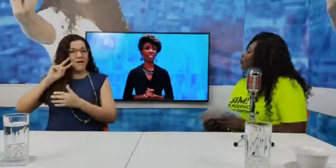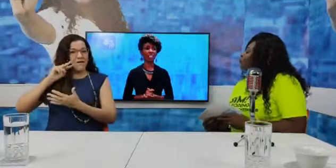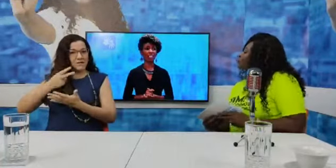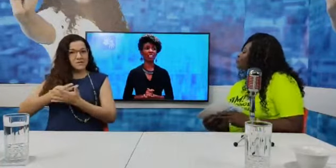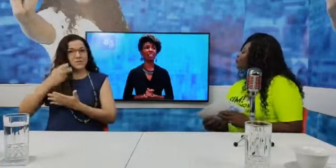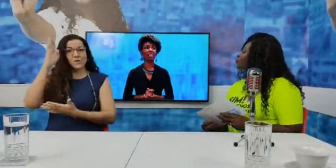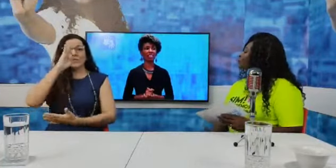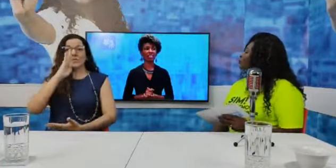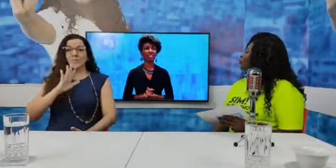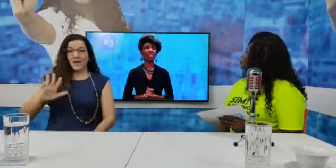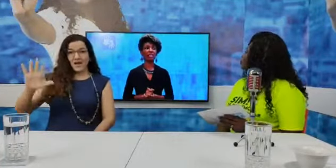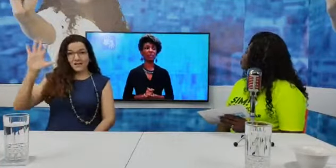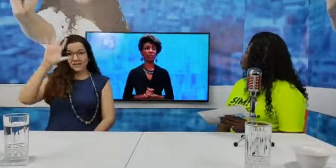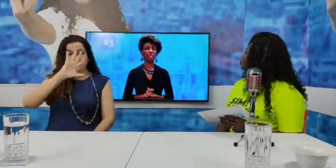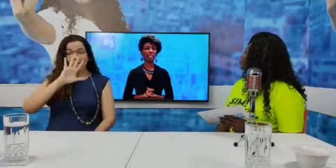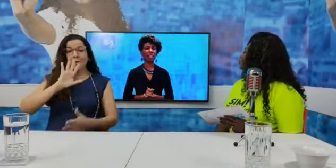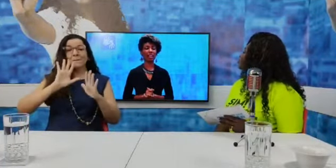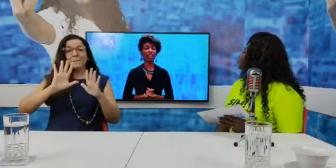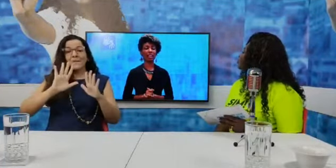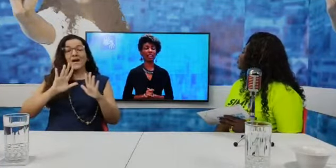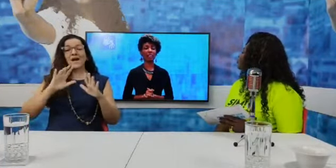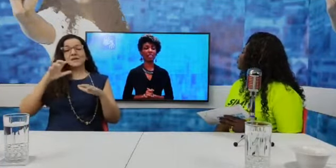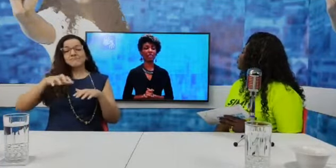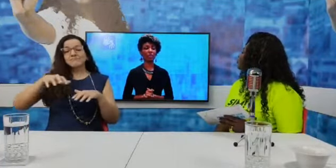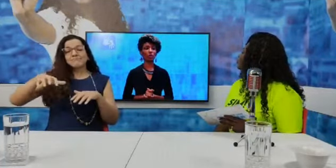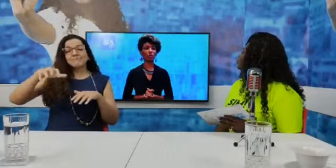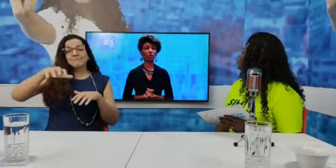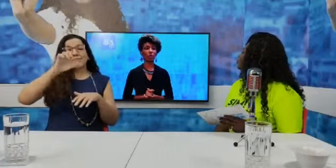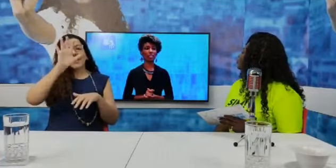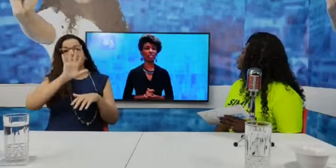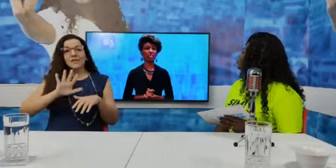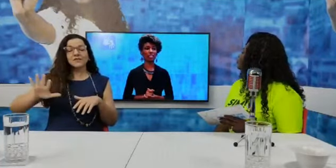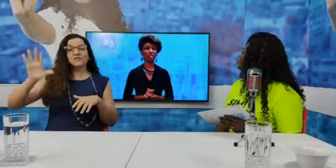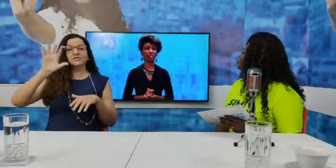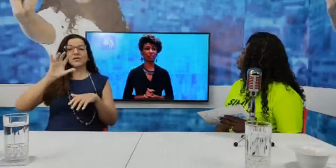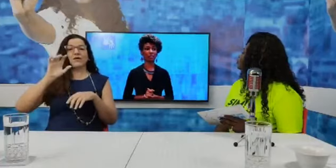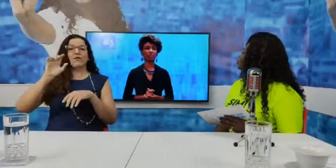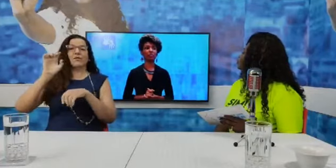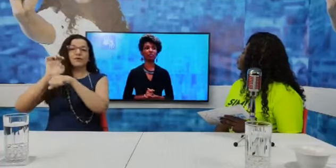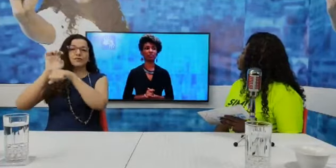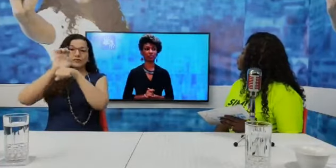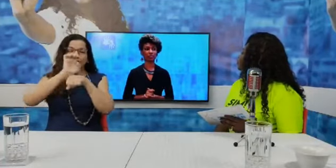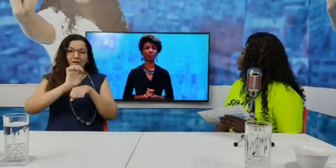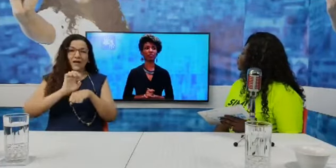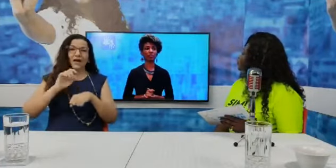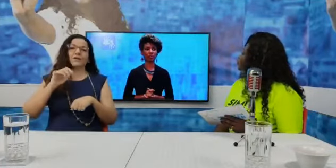lei que explica, referente a todo o país,